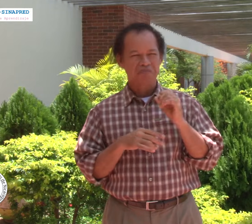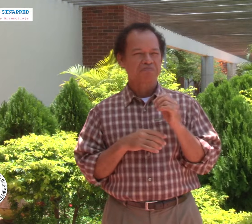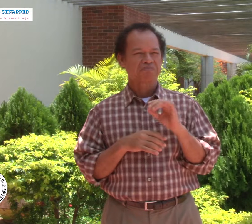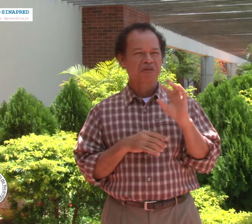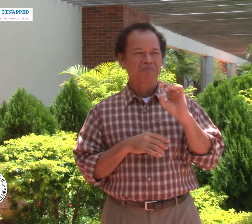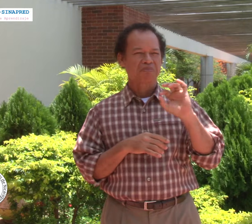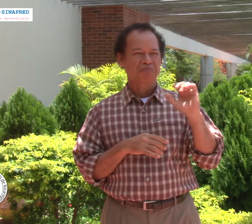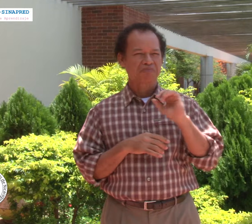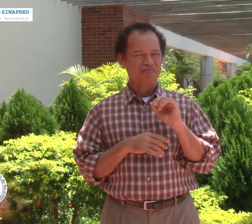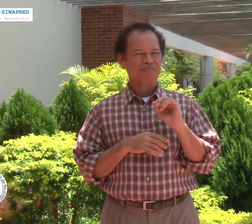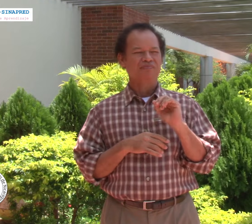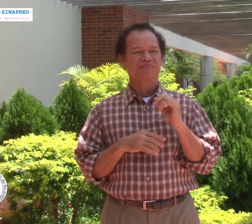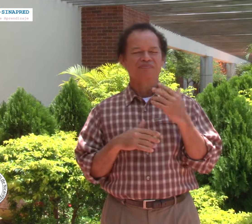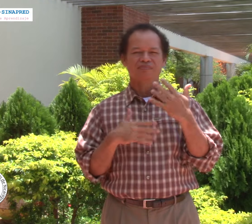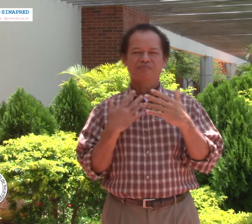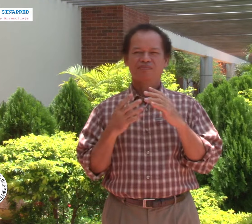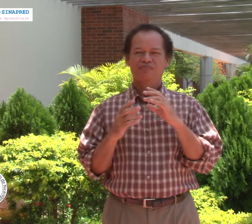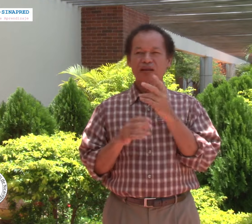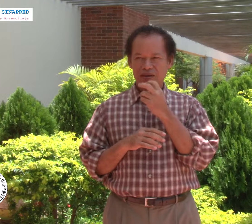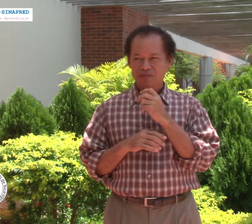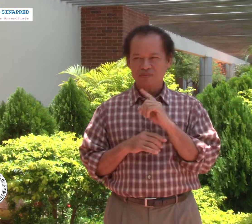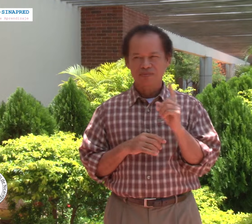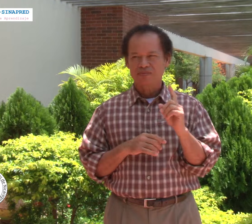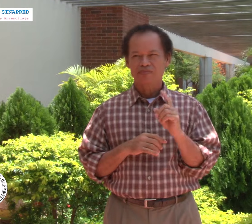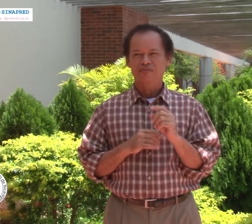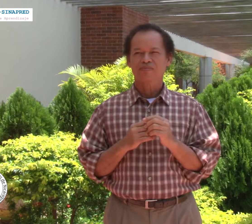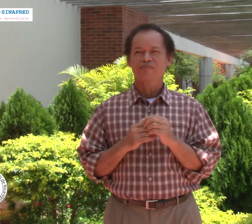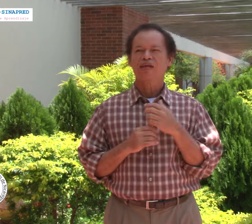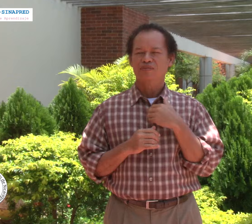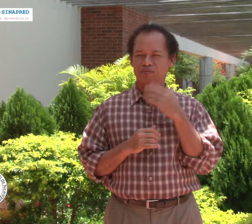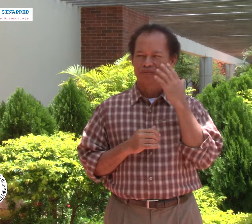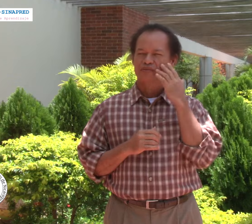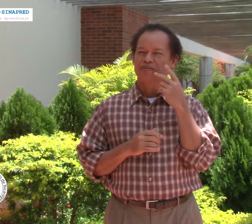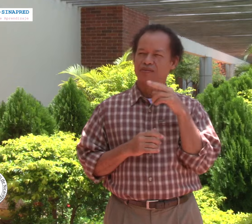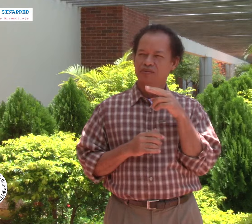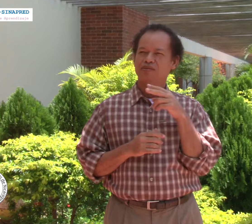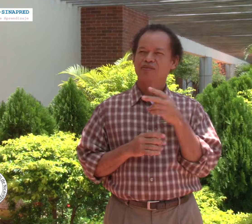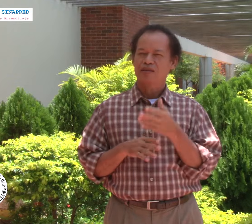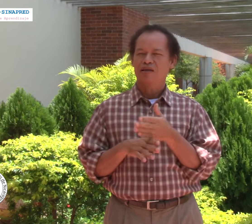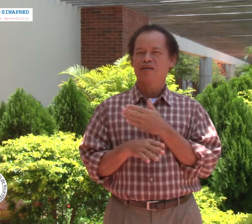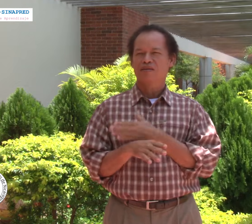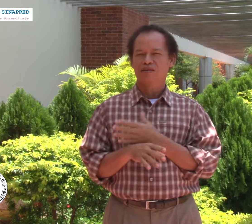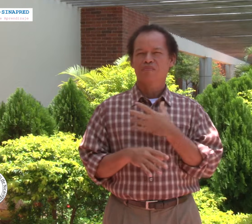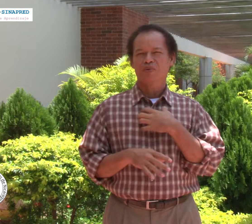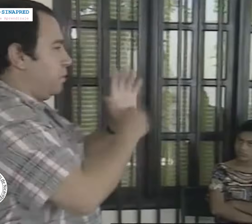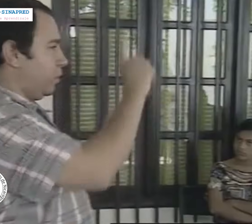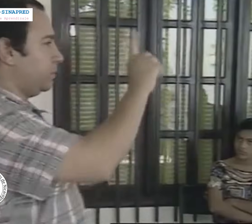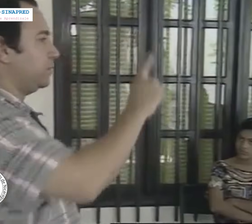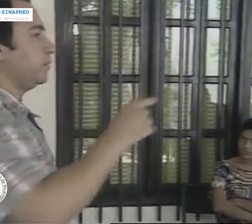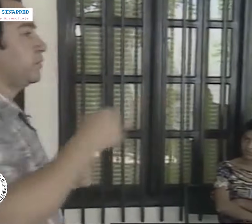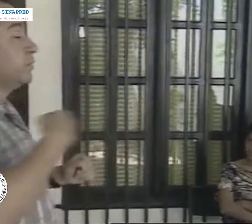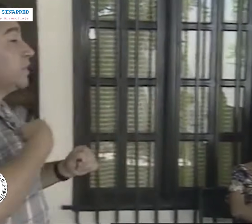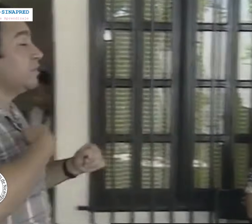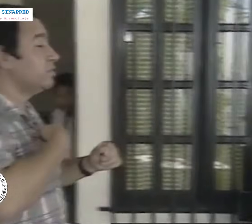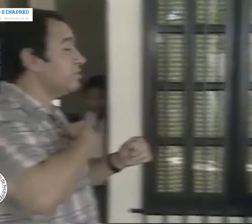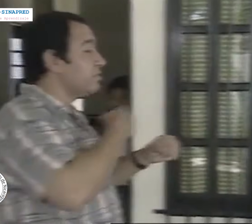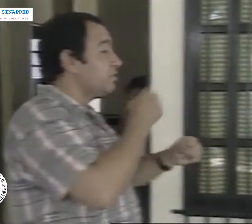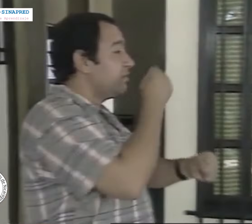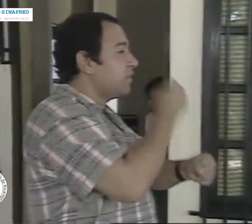contacto entre nosotros mismos porque ni siquiera nos teníamos la oportunidad de llegar a la escuela. Comúnmente era ver